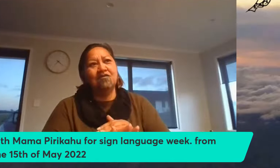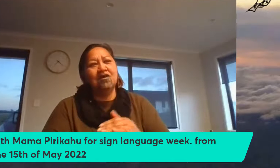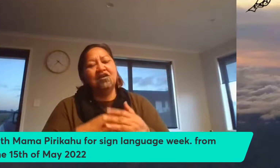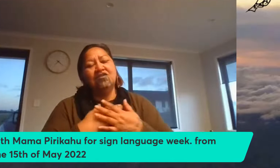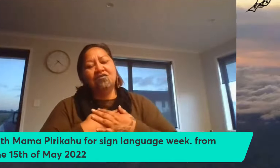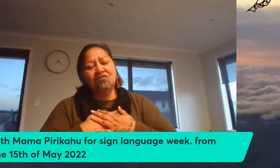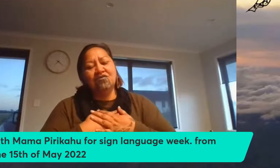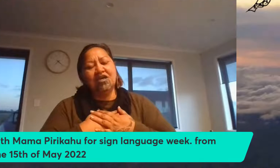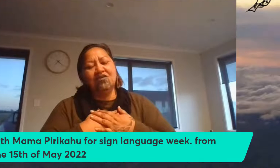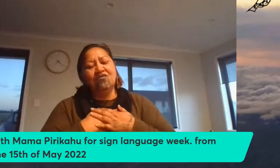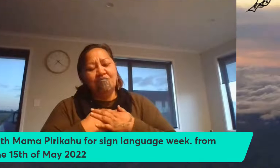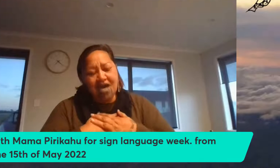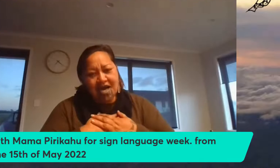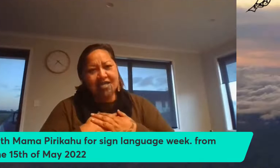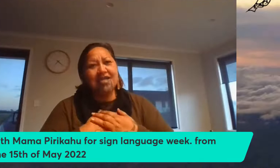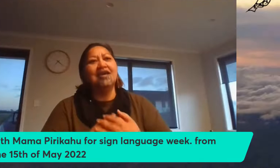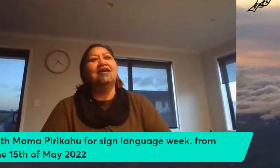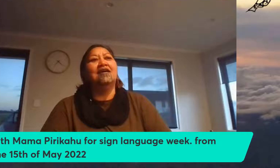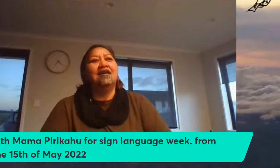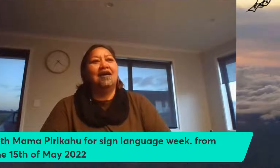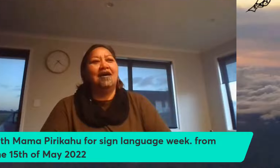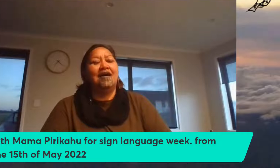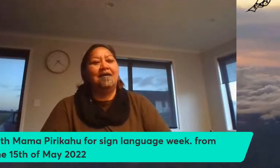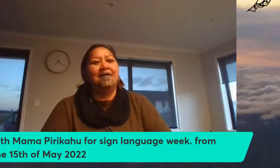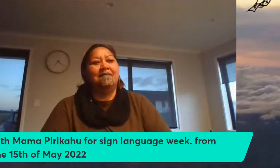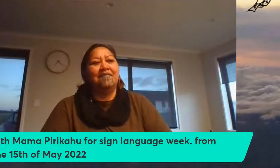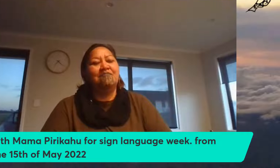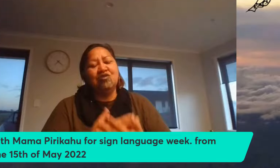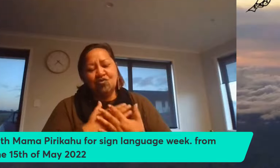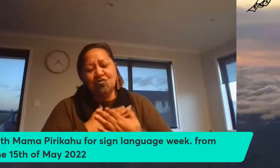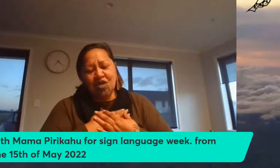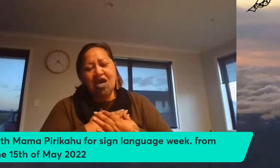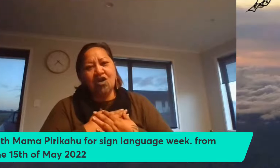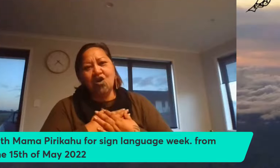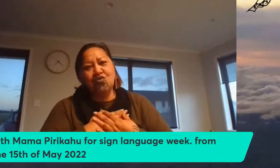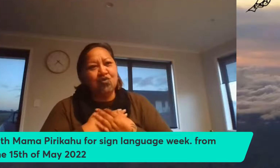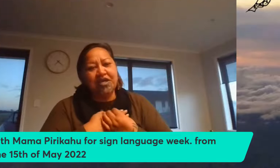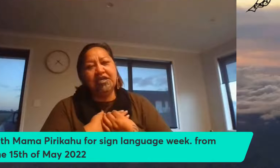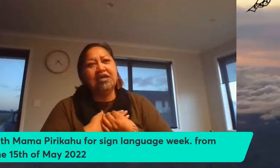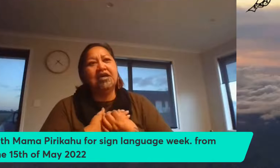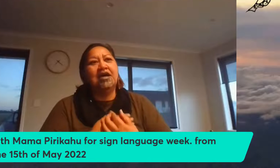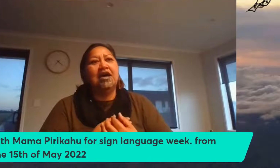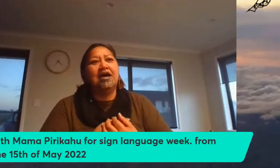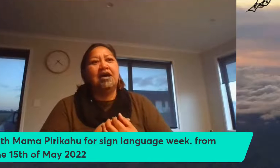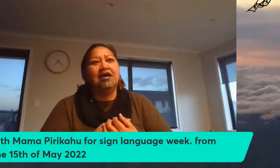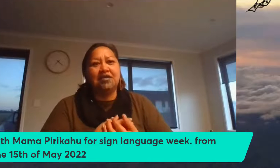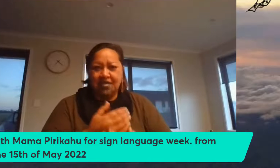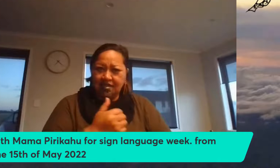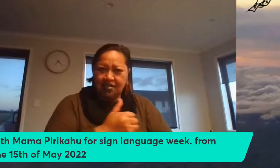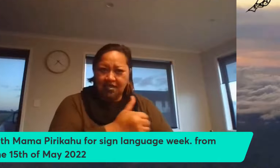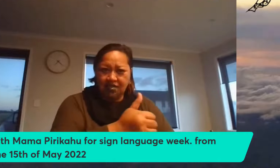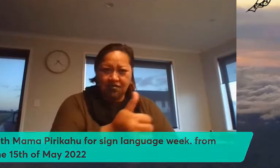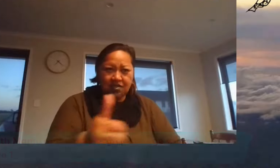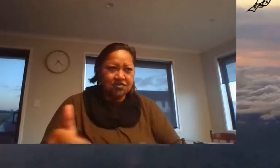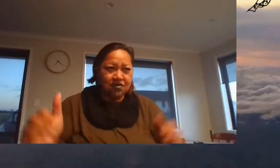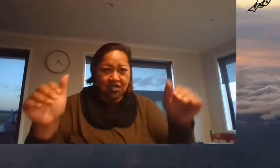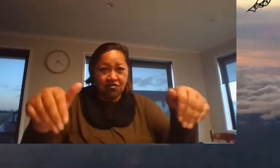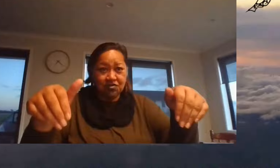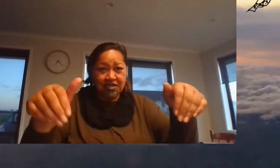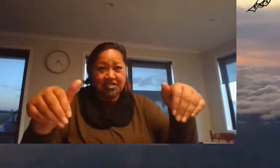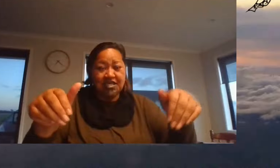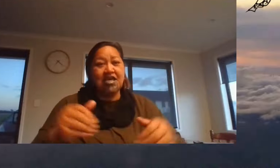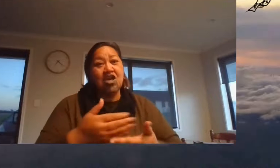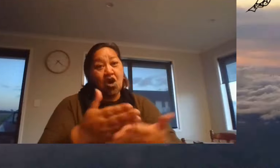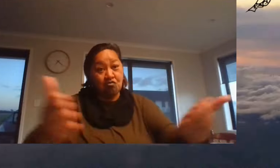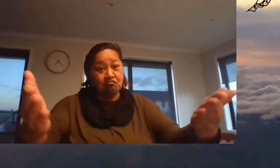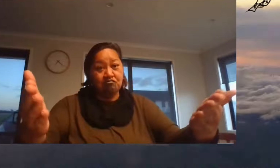I raro I tōku nei hu mārire, me tōku ngā kaunui ki tātou katoa I